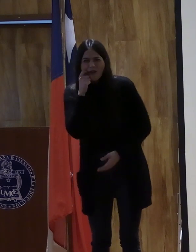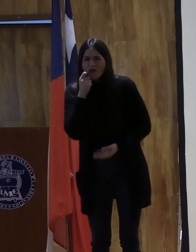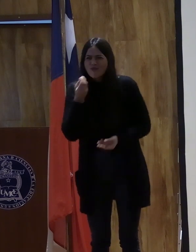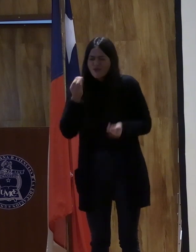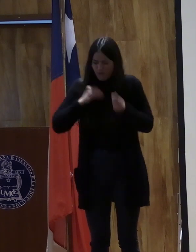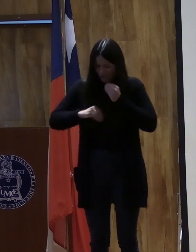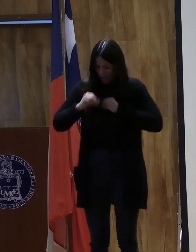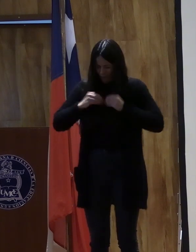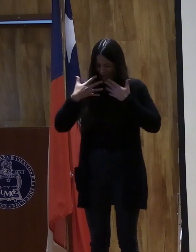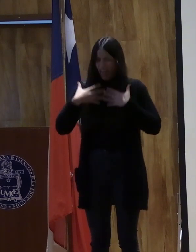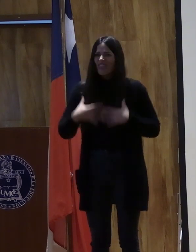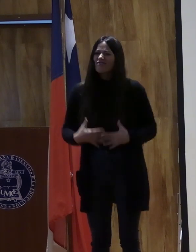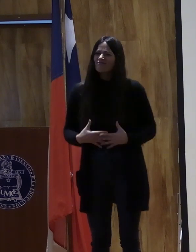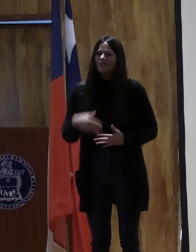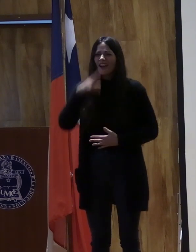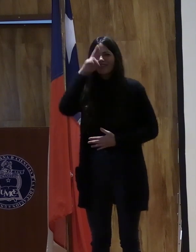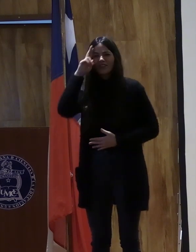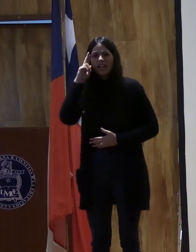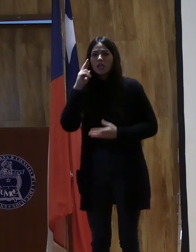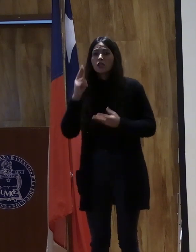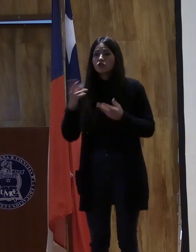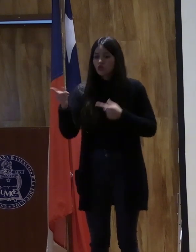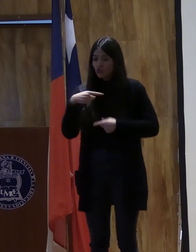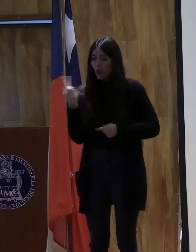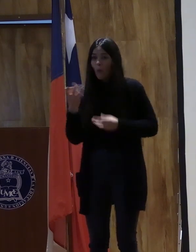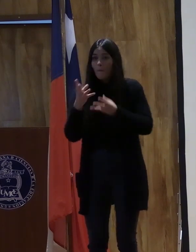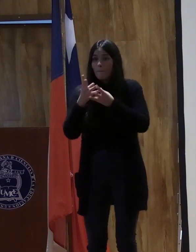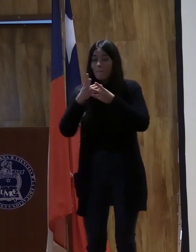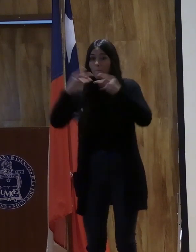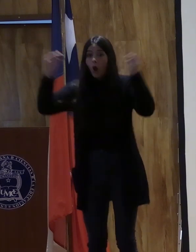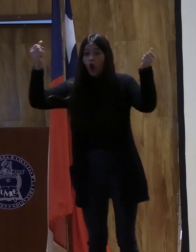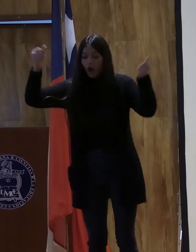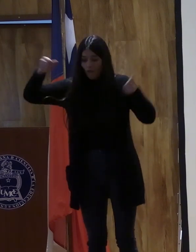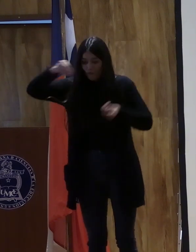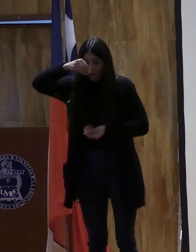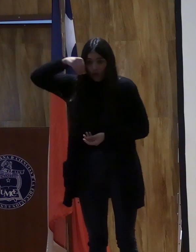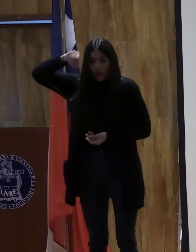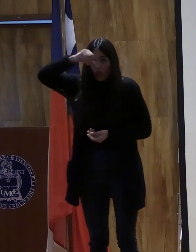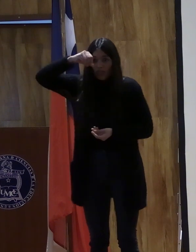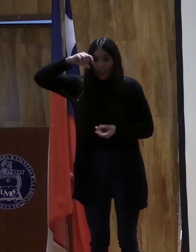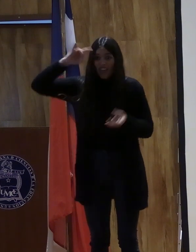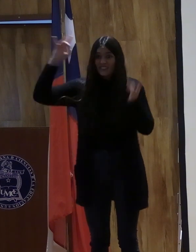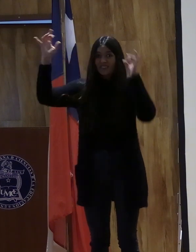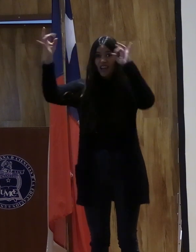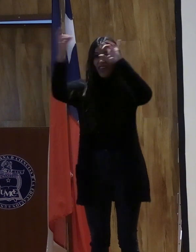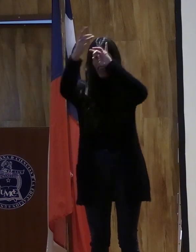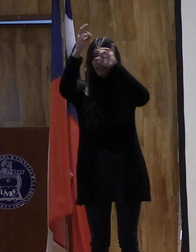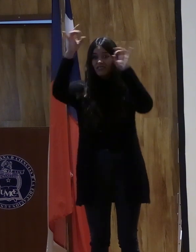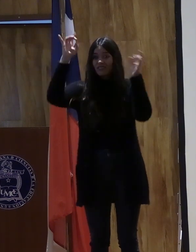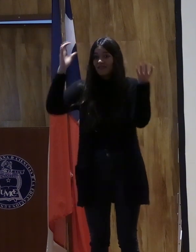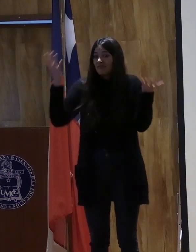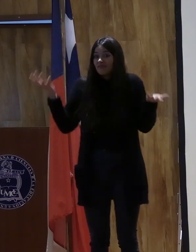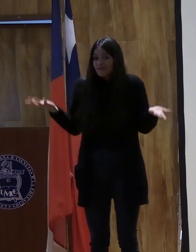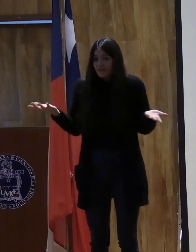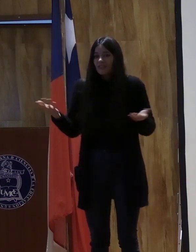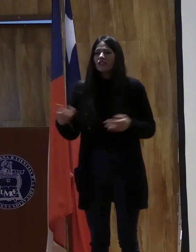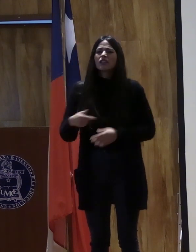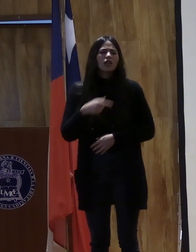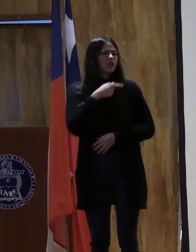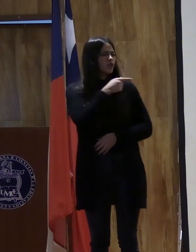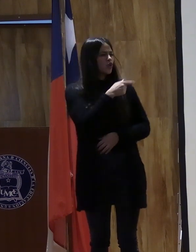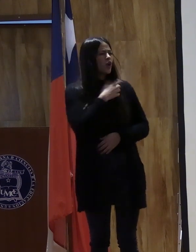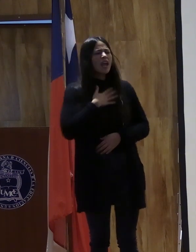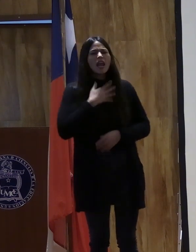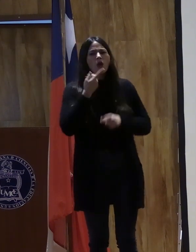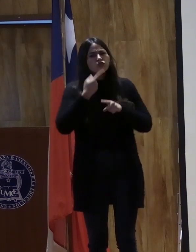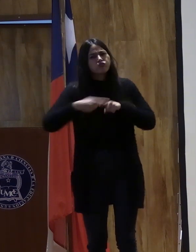que sale en todos lados, ¿somos polvo de estrellas? Viene toda esta explicación que justamente nos da don José en estos momentos. Quería saltarme a otro